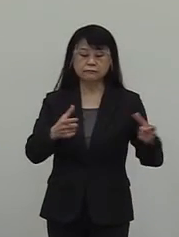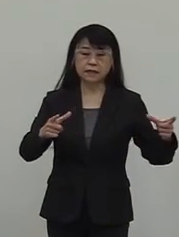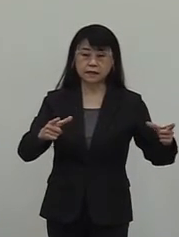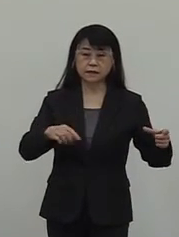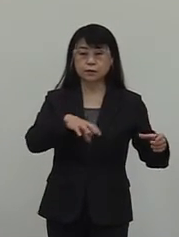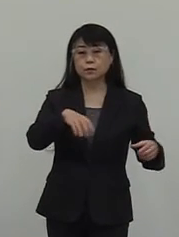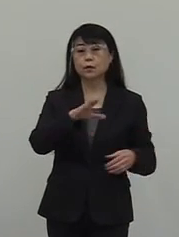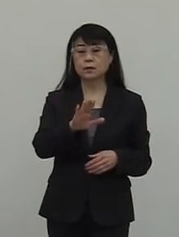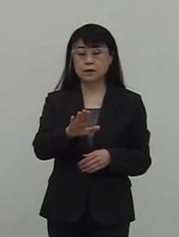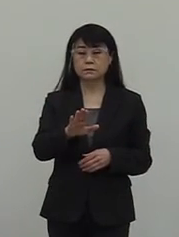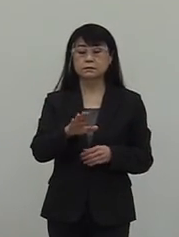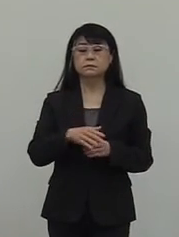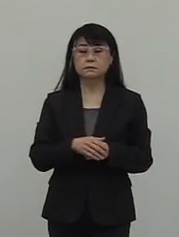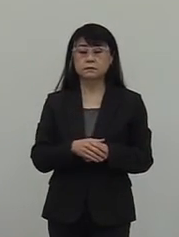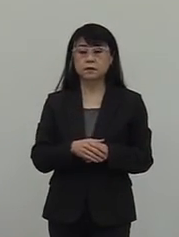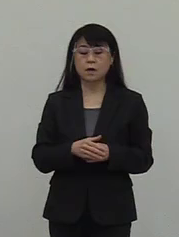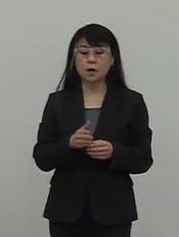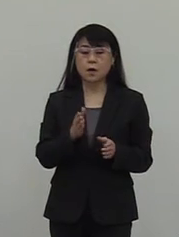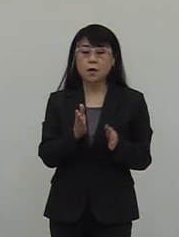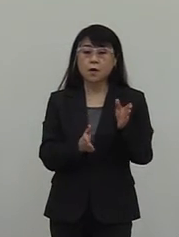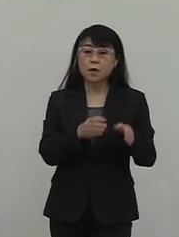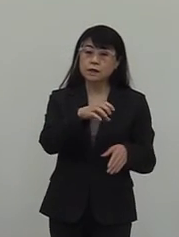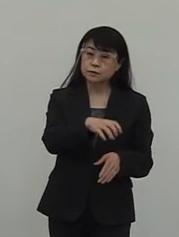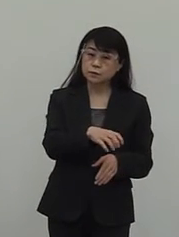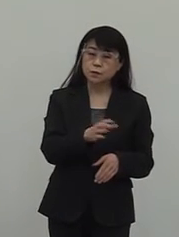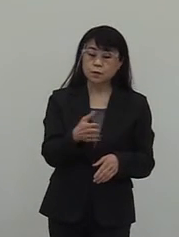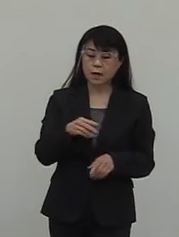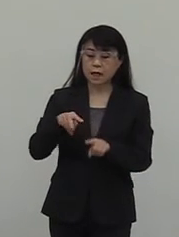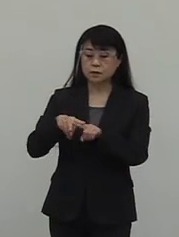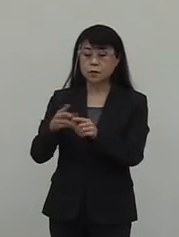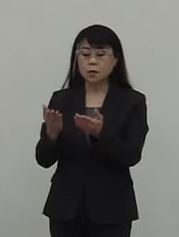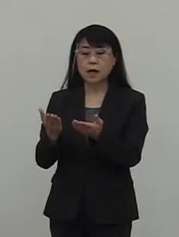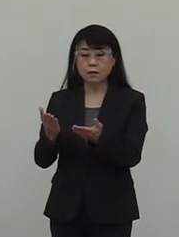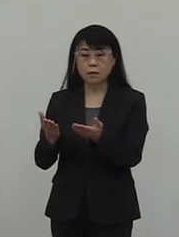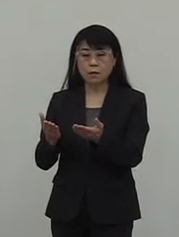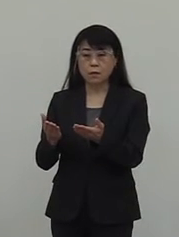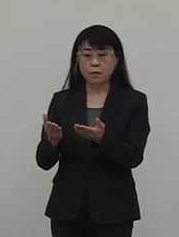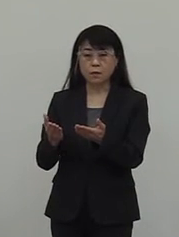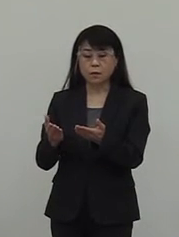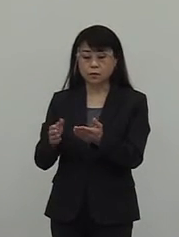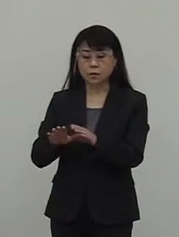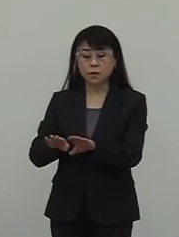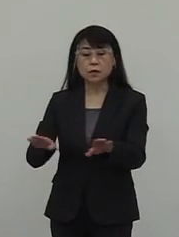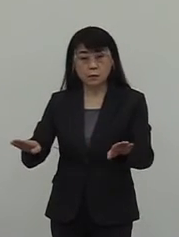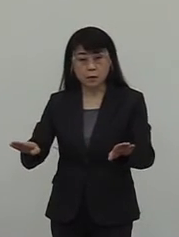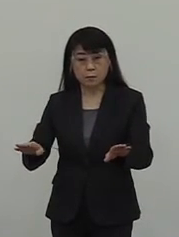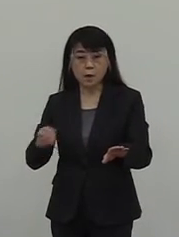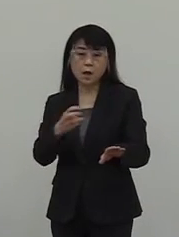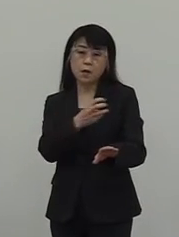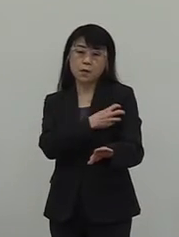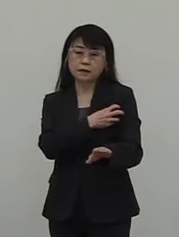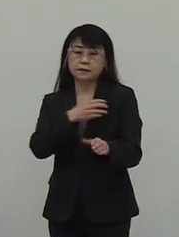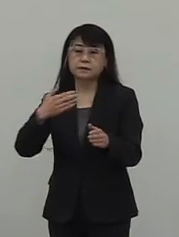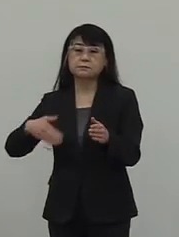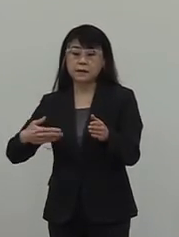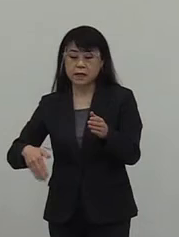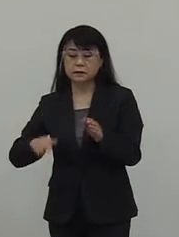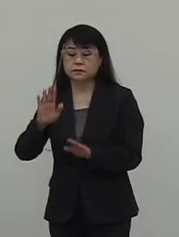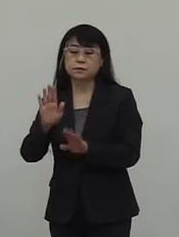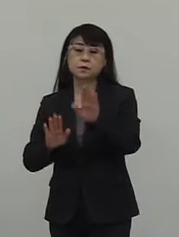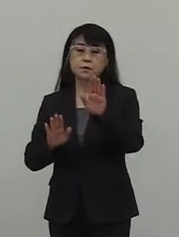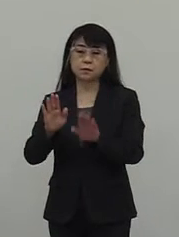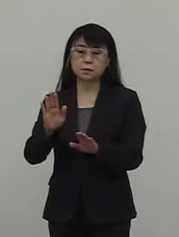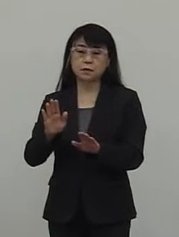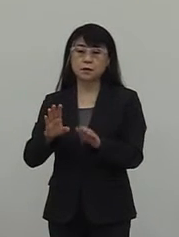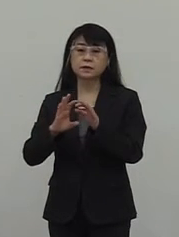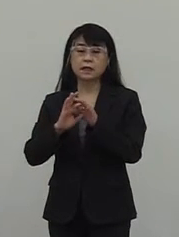ね。保育所でございますとか小学生の方もワクチンを打っておられない現状においては、